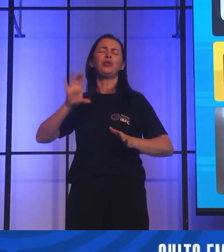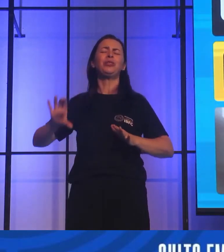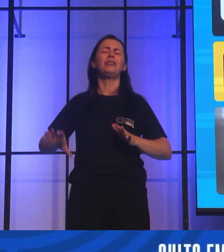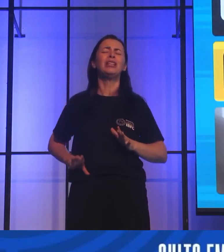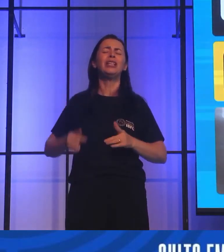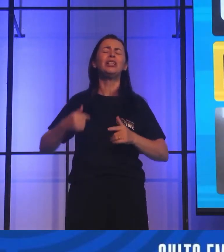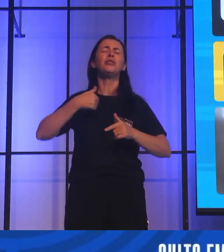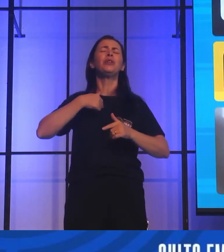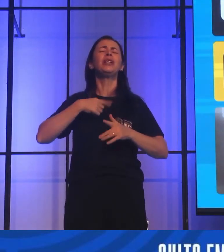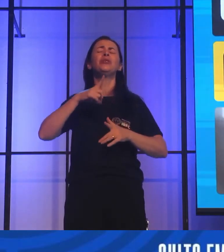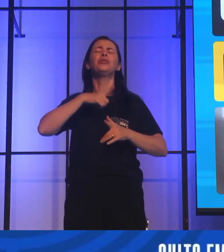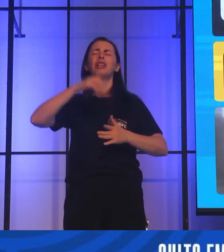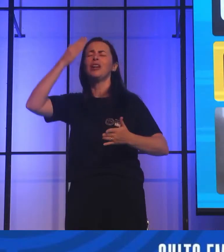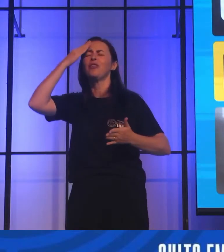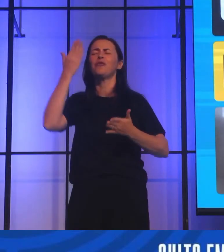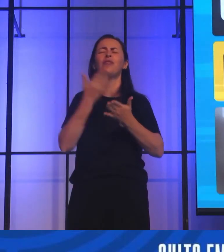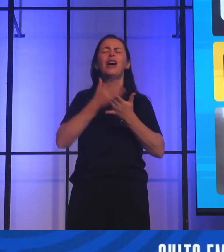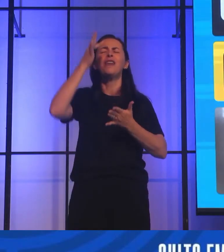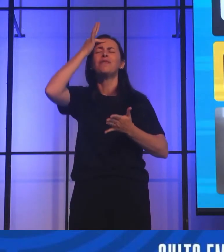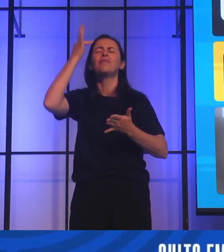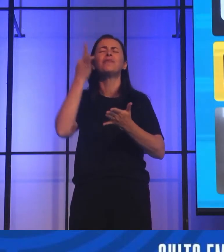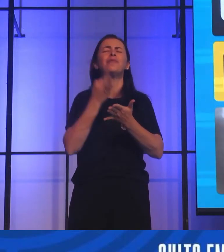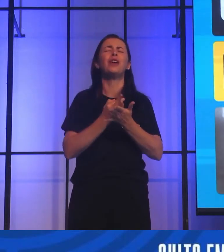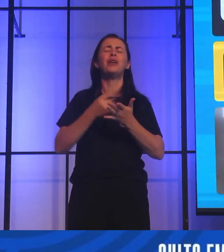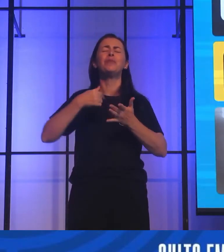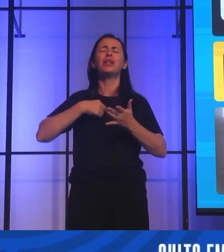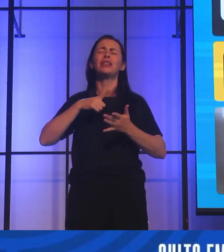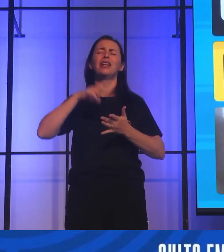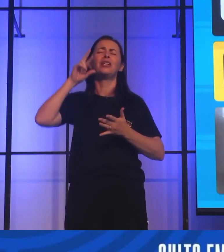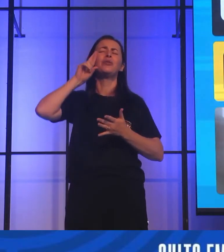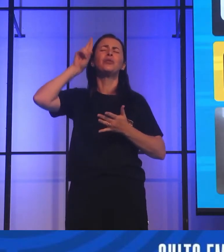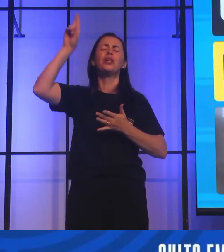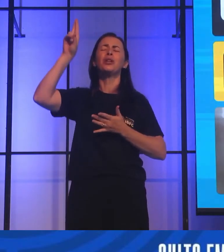viver pela fé no Senhor, que me